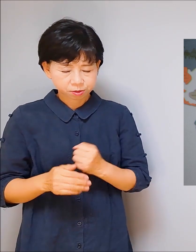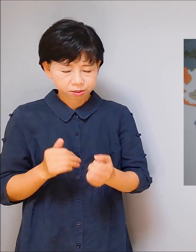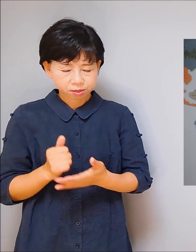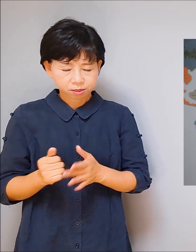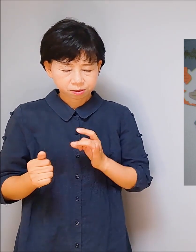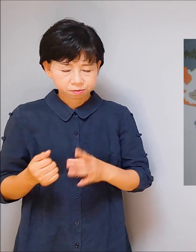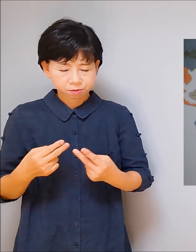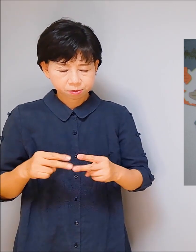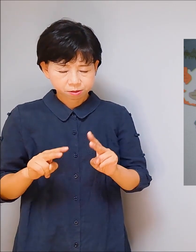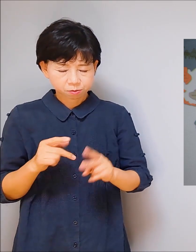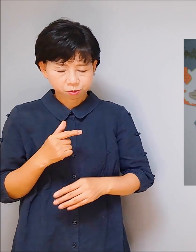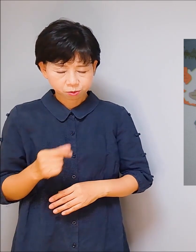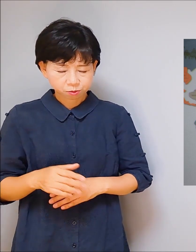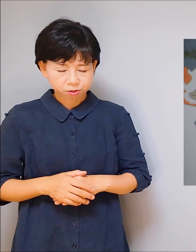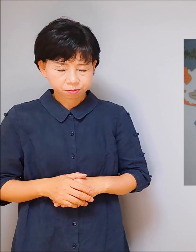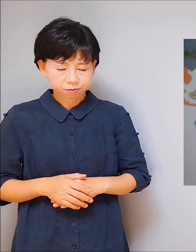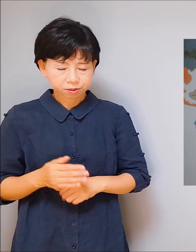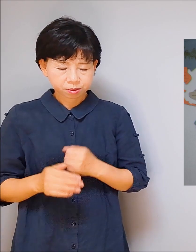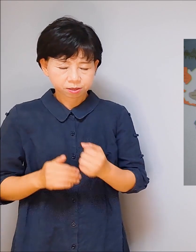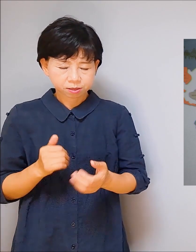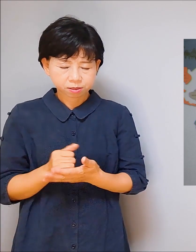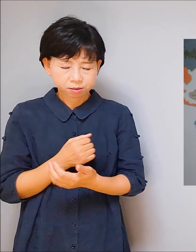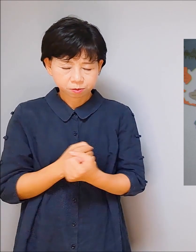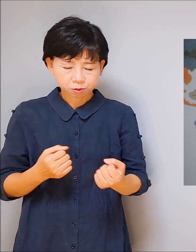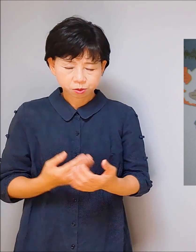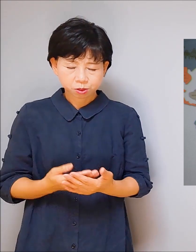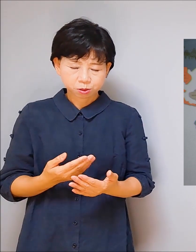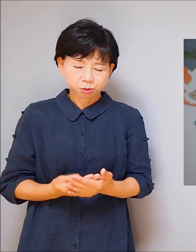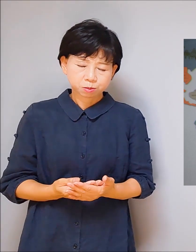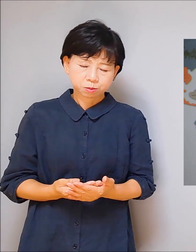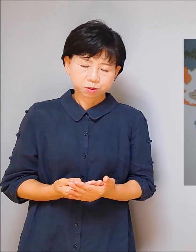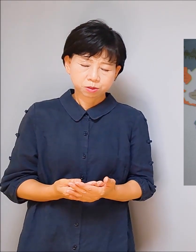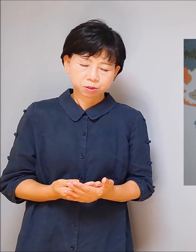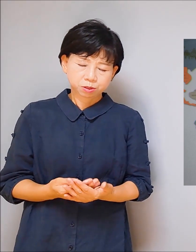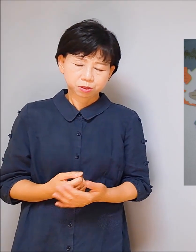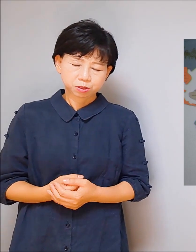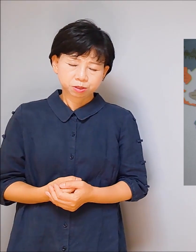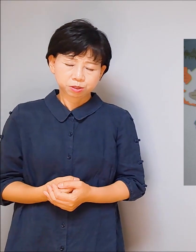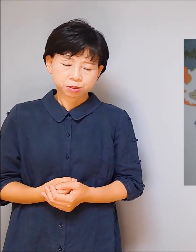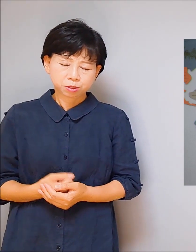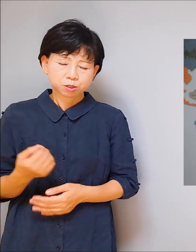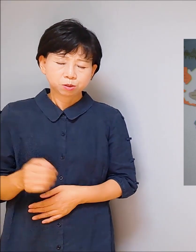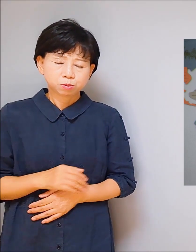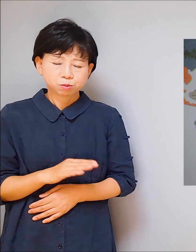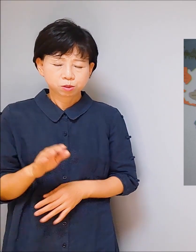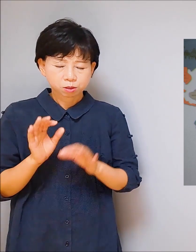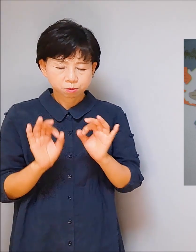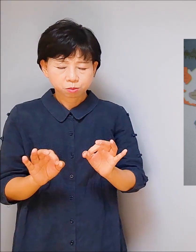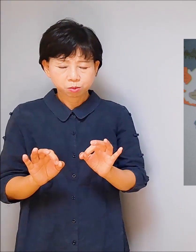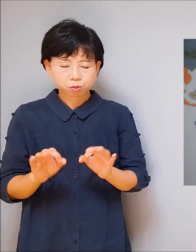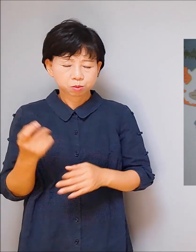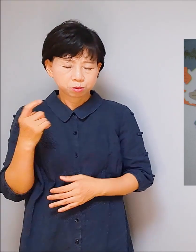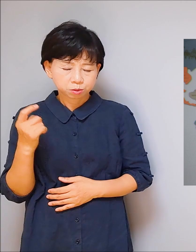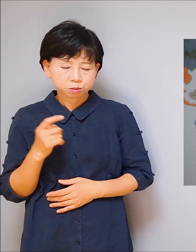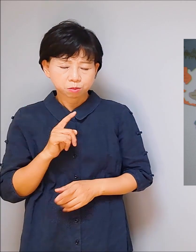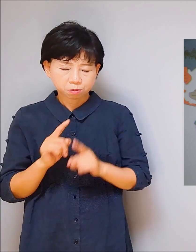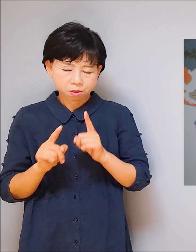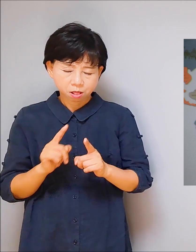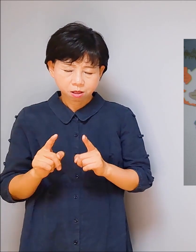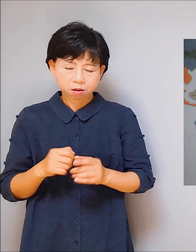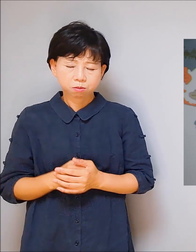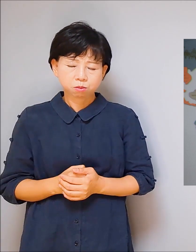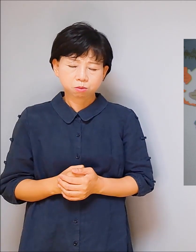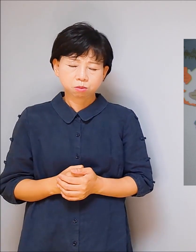하나님만 바라보길 원합니다. 하나님 용서하여 주시옵소서. 우리가 보고 듣고 말하고